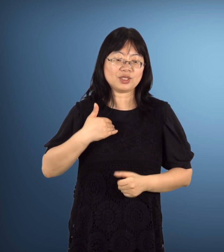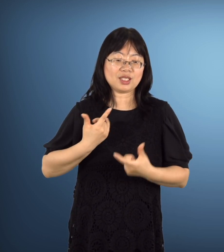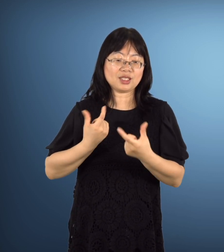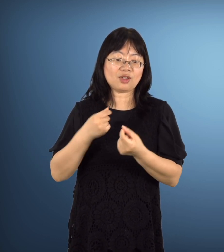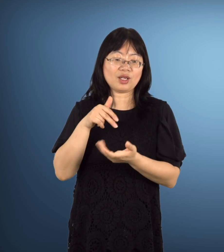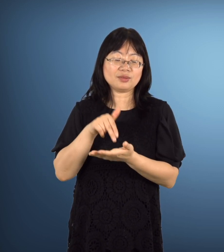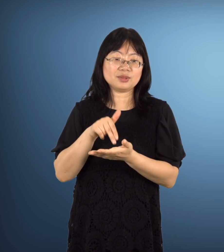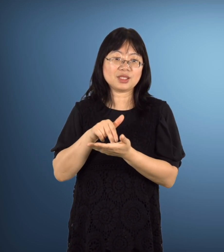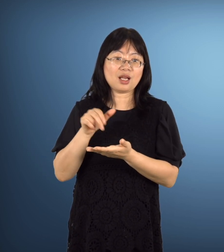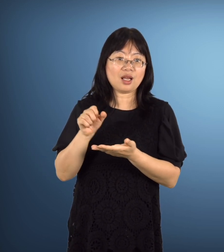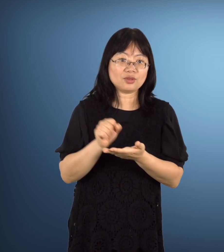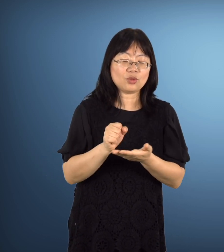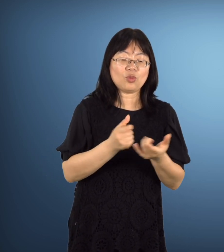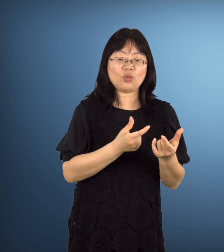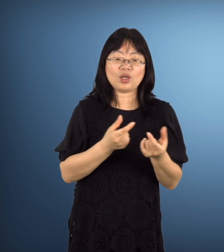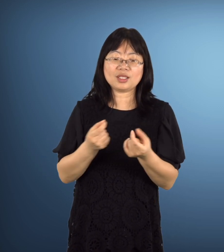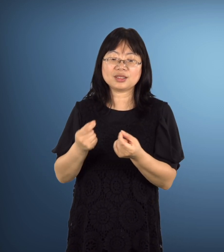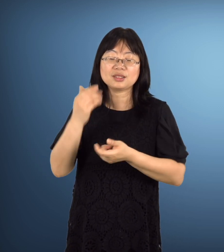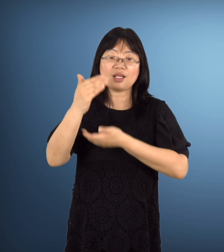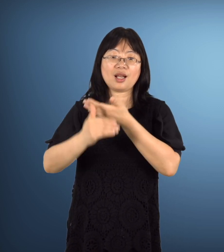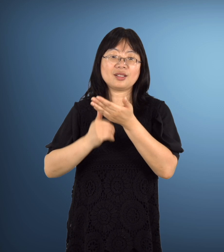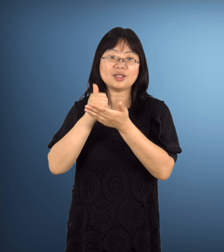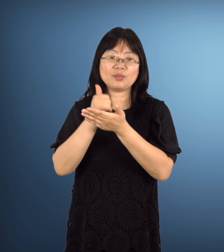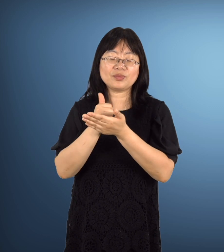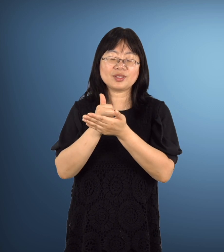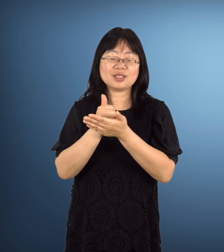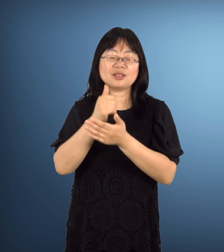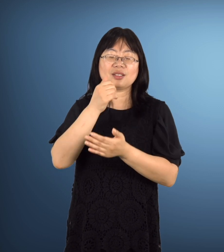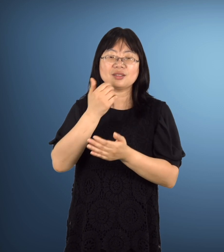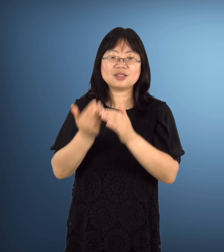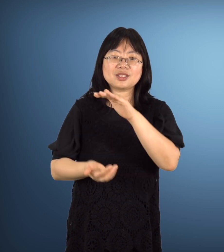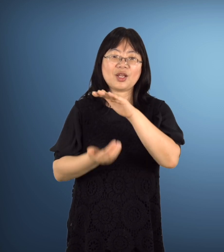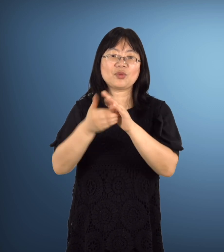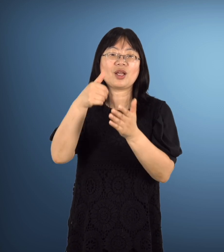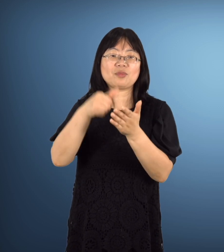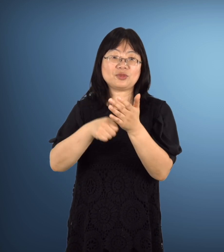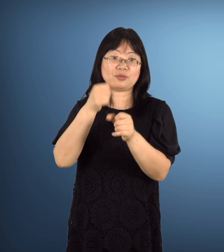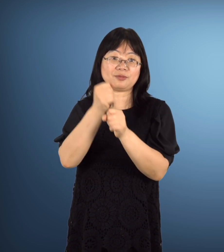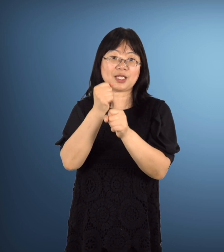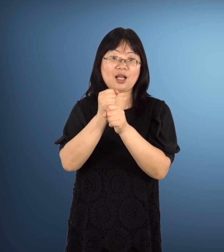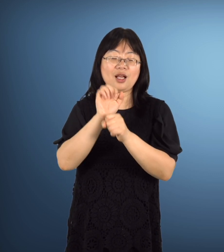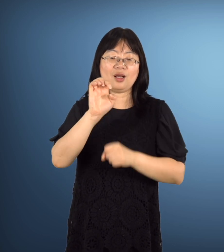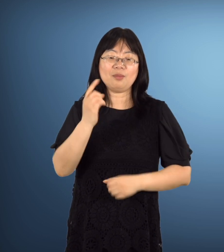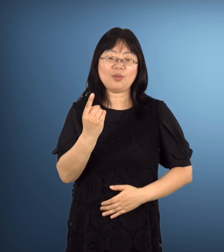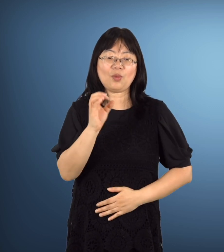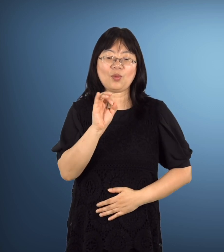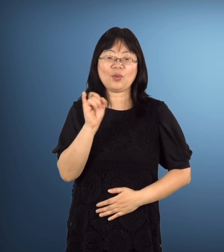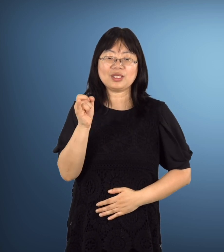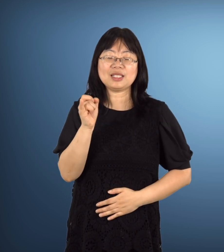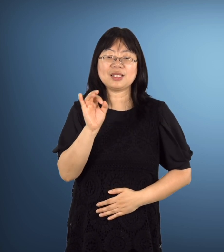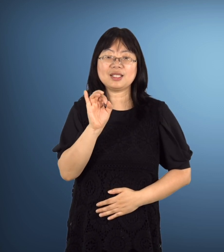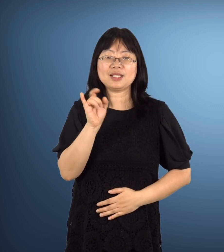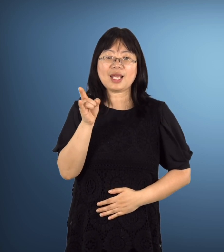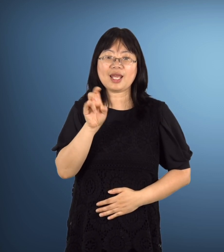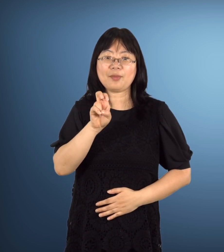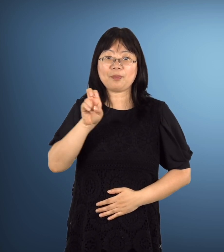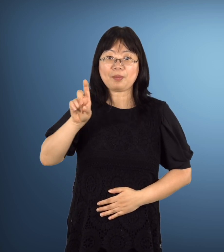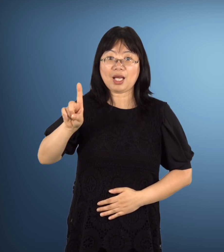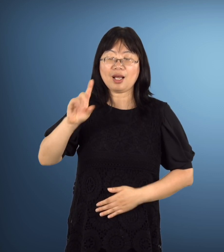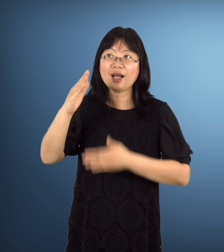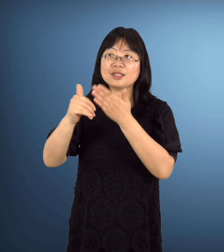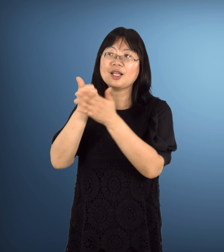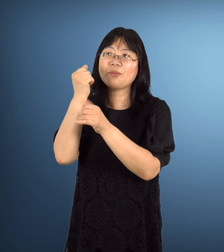그런 의미에서 전부 하나님의 걸작품이에요. 그걸 포이에마라 그러죠. 우리는 하나님의